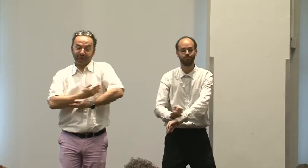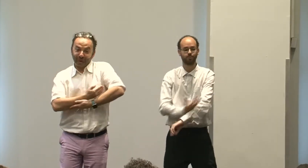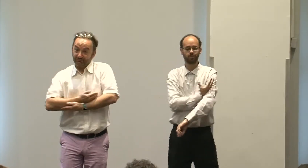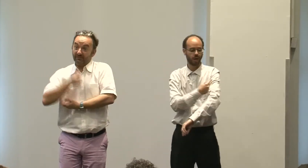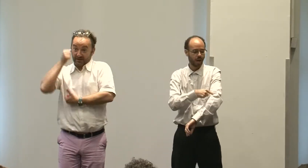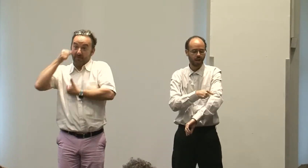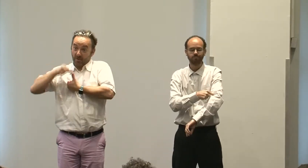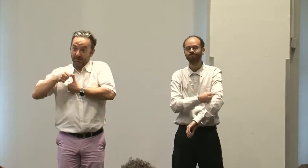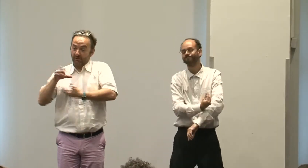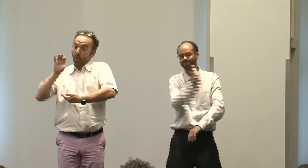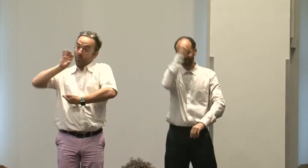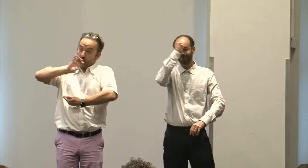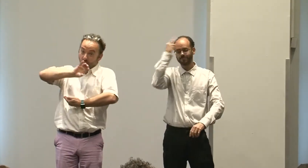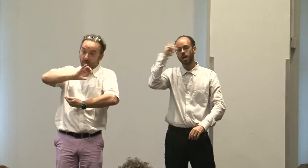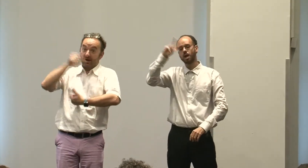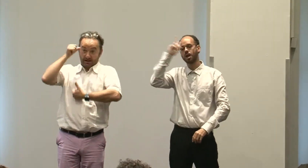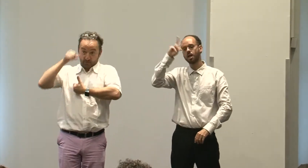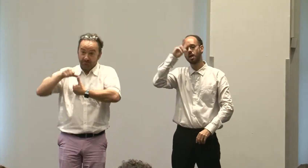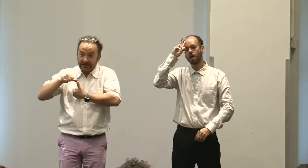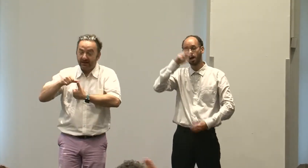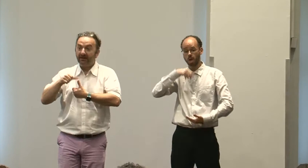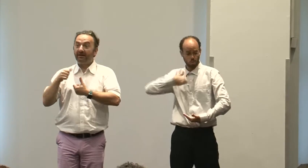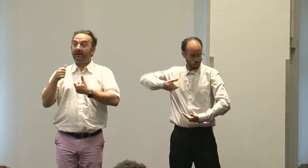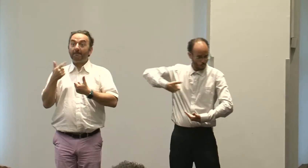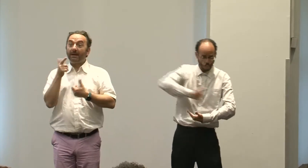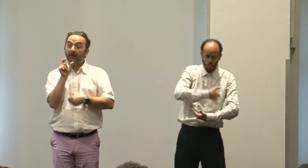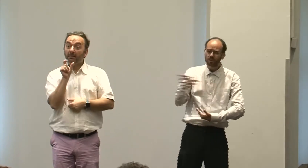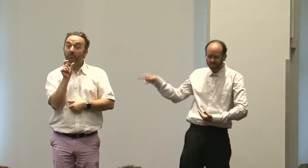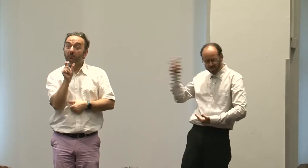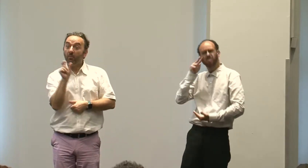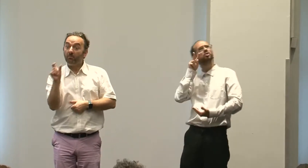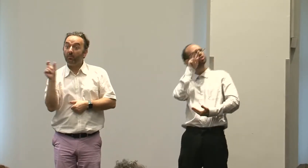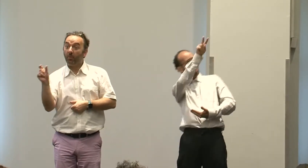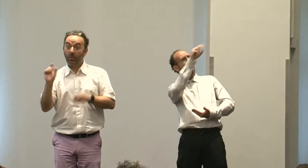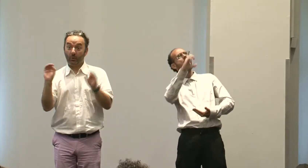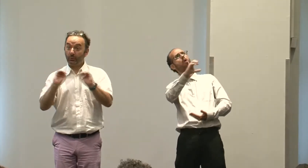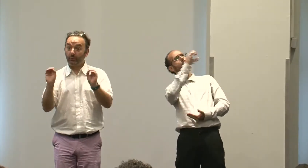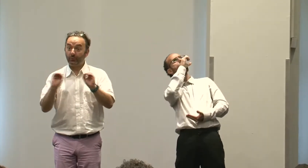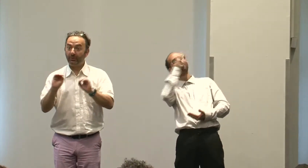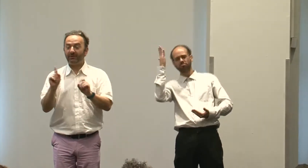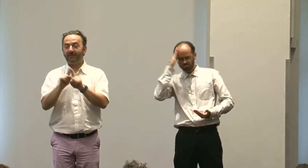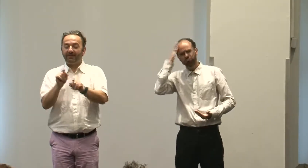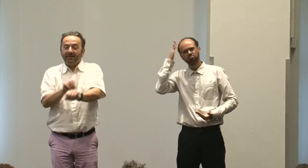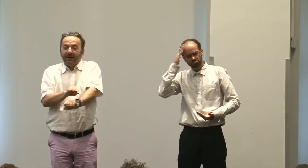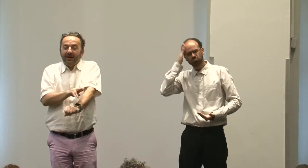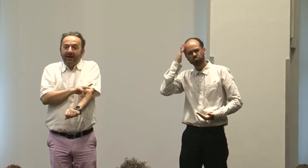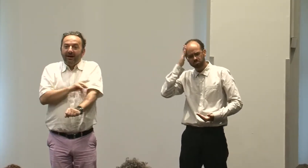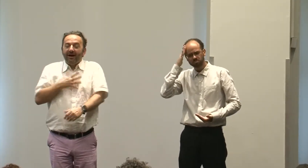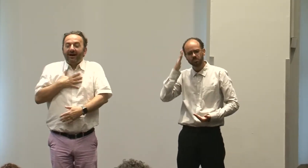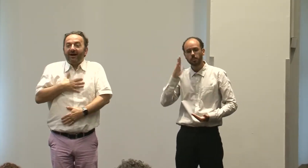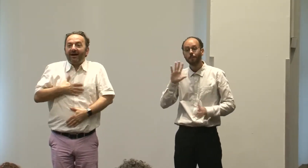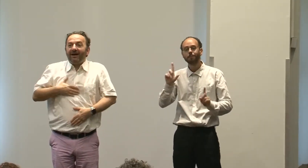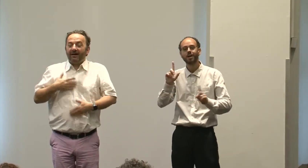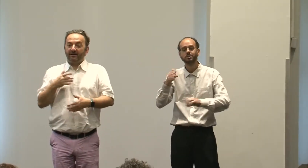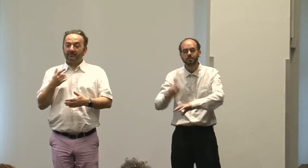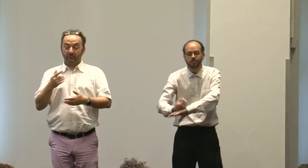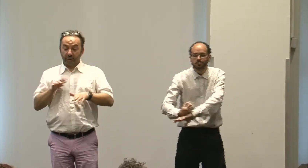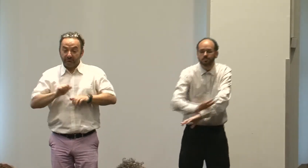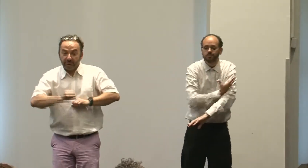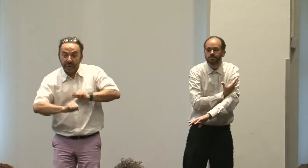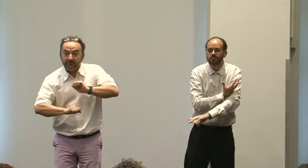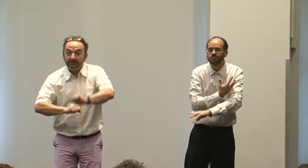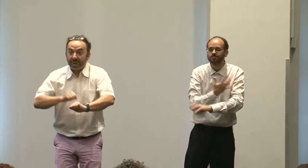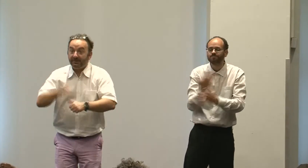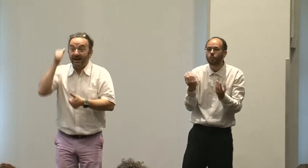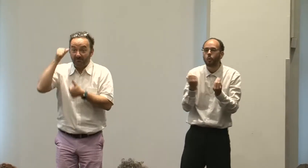eu precisando de uma língua materna visual, e eu me lembro, isso me emociona, porque eu enxergava, eu